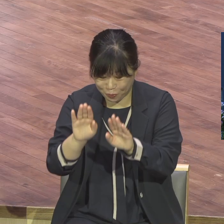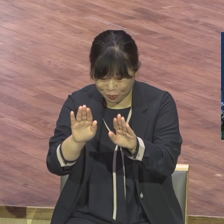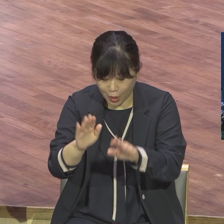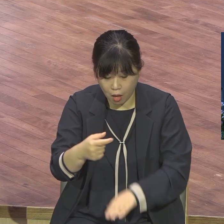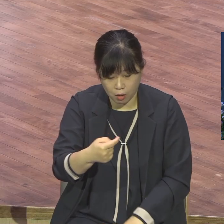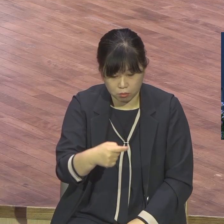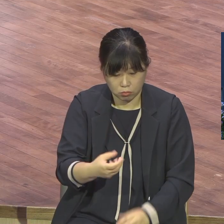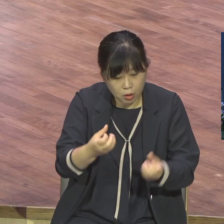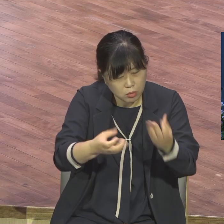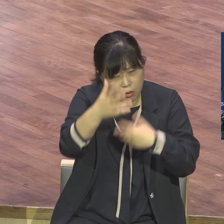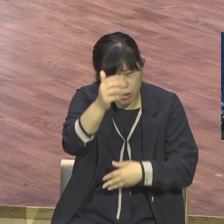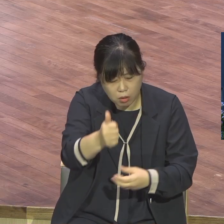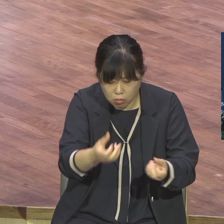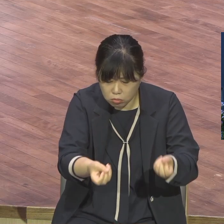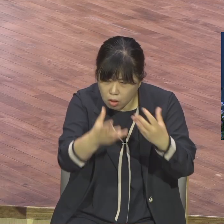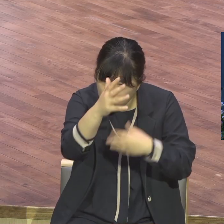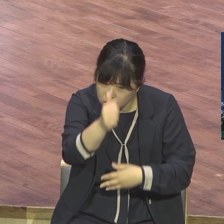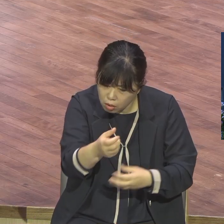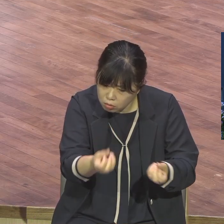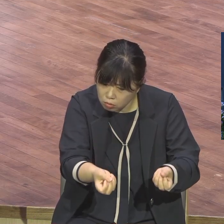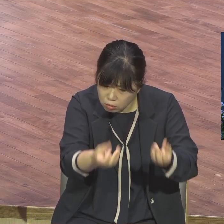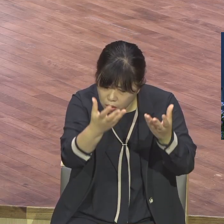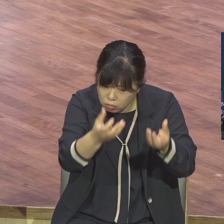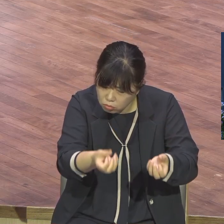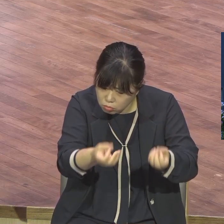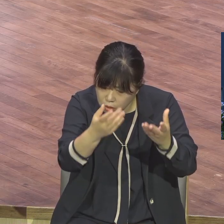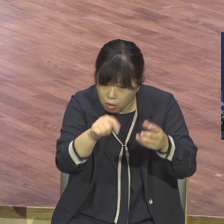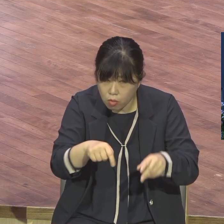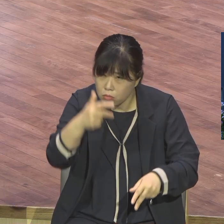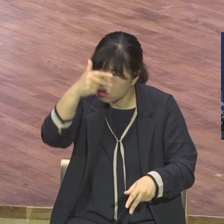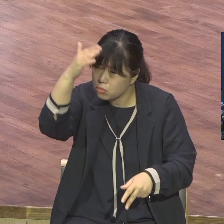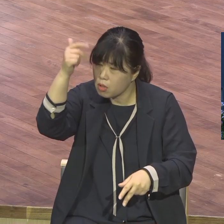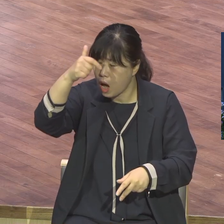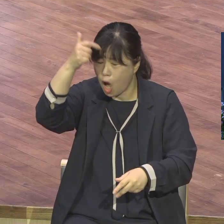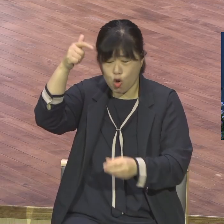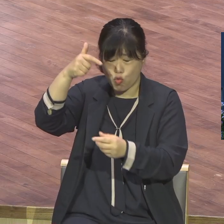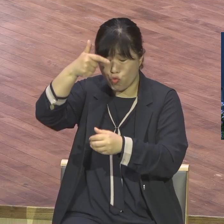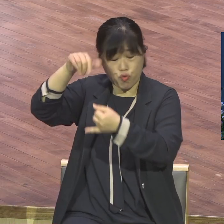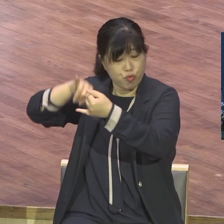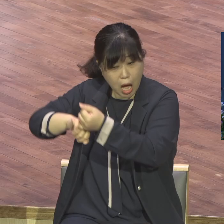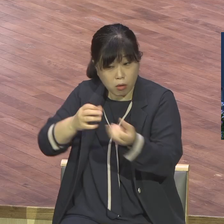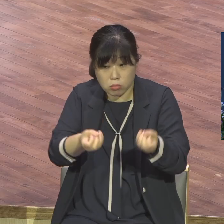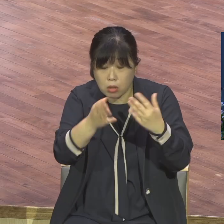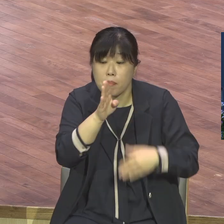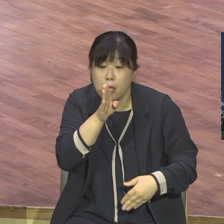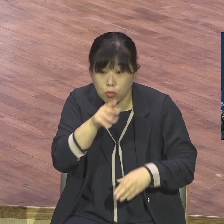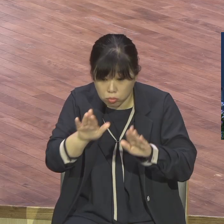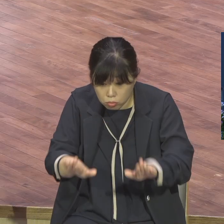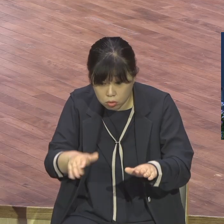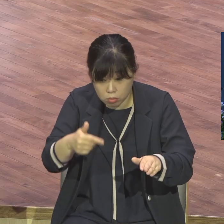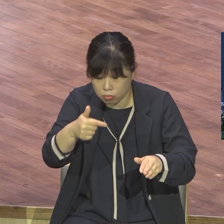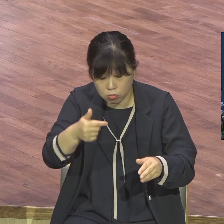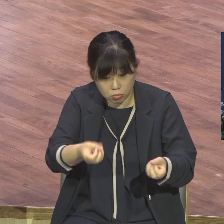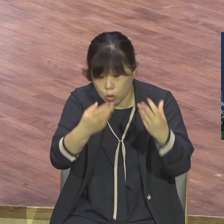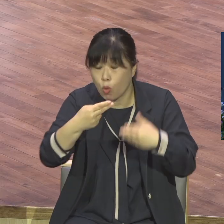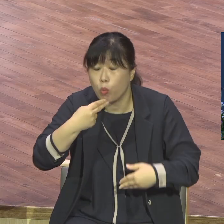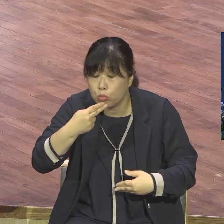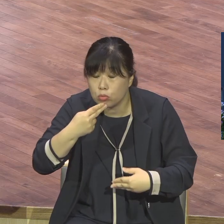해석했습니다. 복음 전하는 것이 뭐냐? 우리가 앉아서 예배하는 것도 예배지만 제사를 복음 전하는 것이 제사를 드린